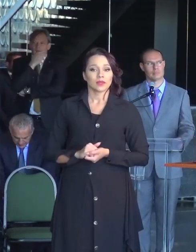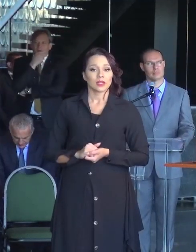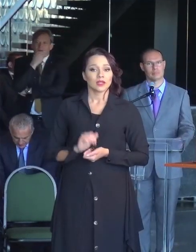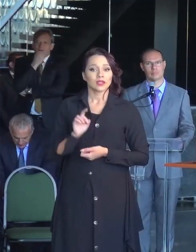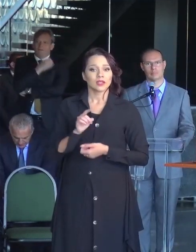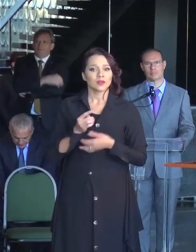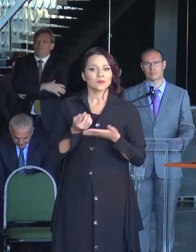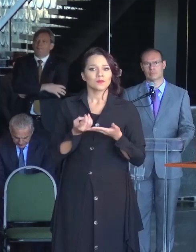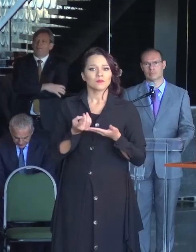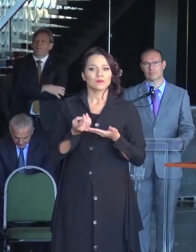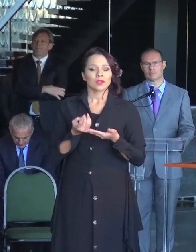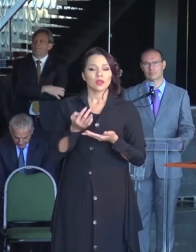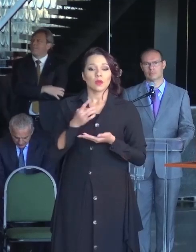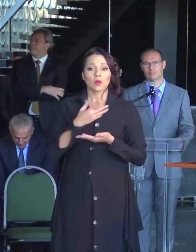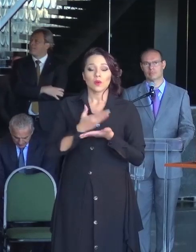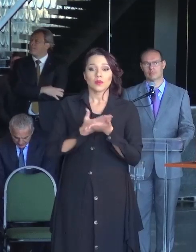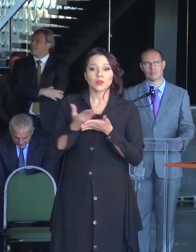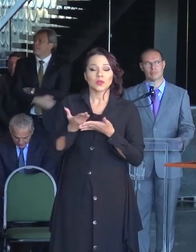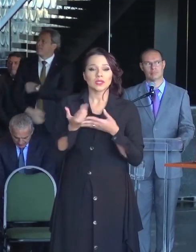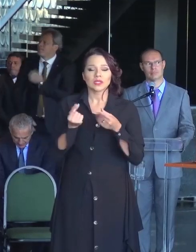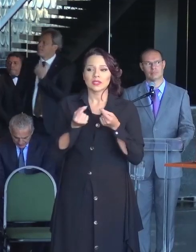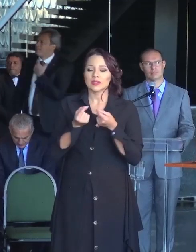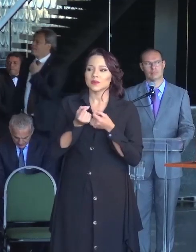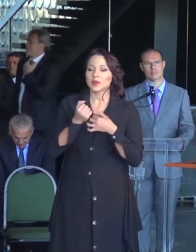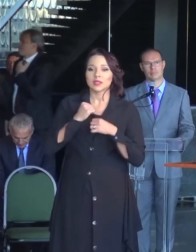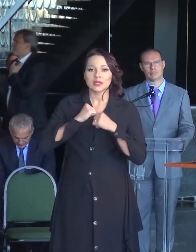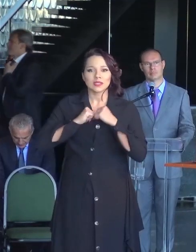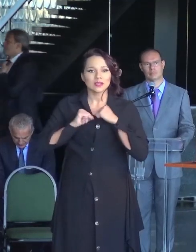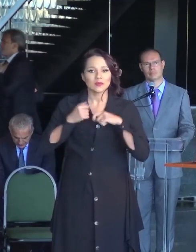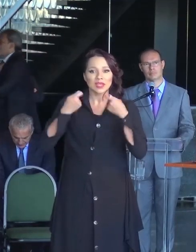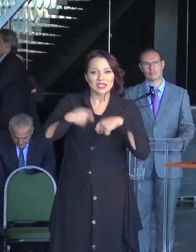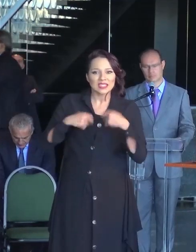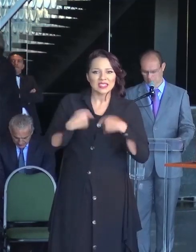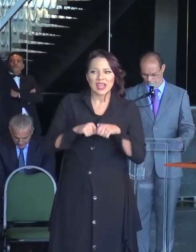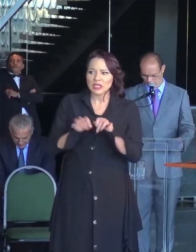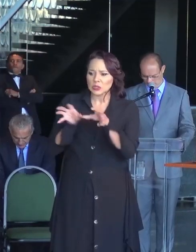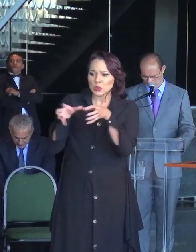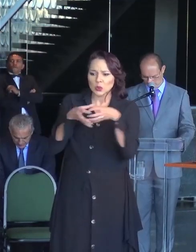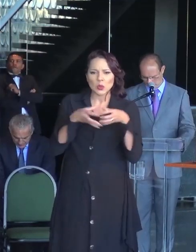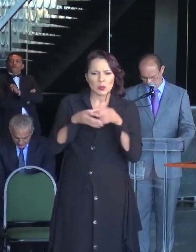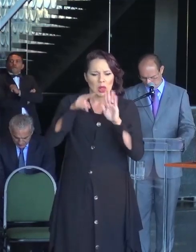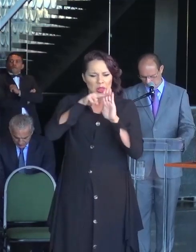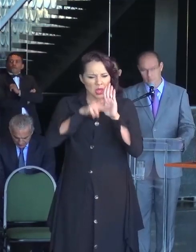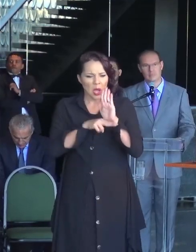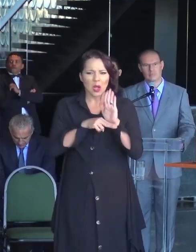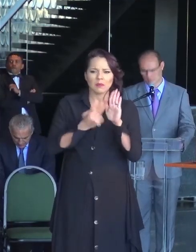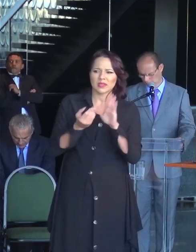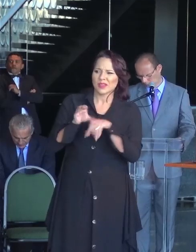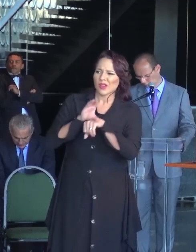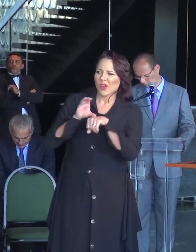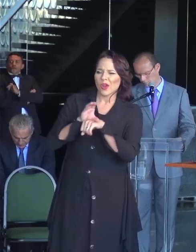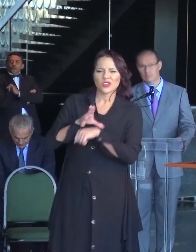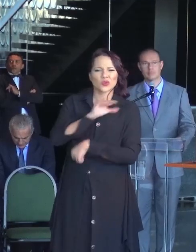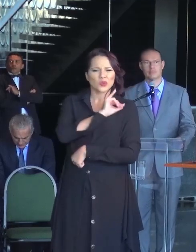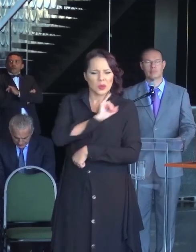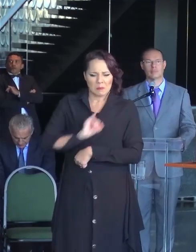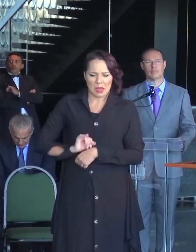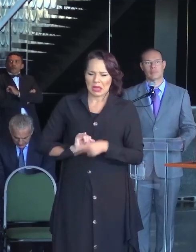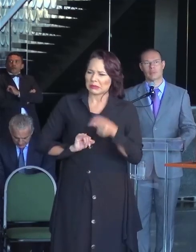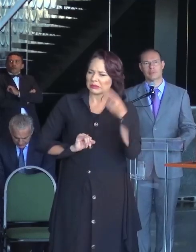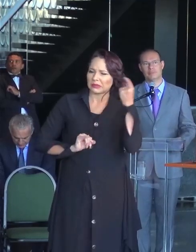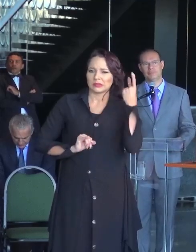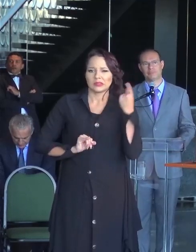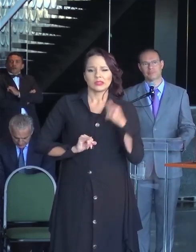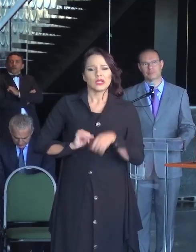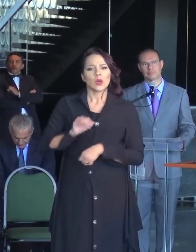Isso acabou sendo uma grita daquele emaranhado de normas, o Código ainda do Império, o Código Comercial,